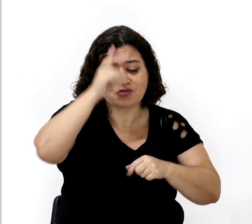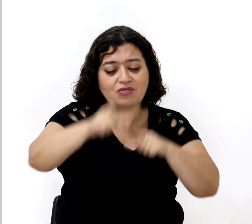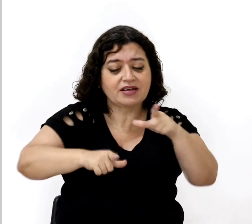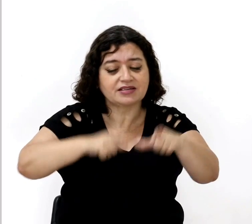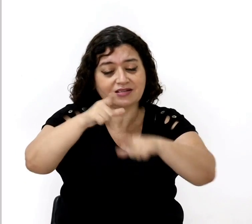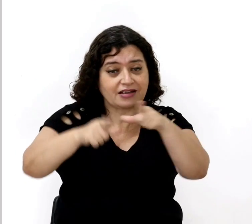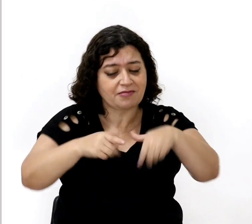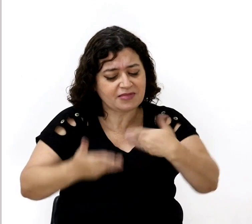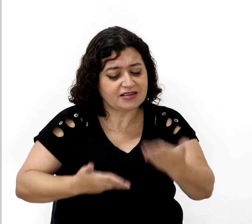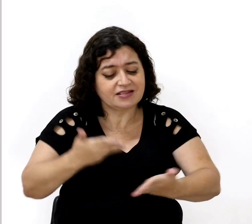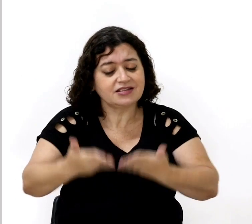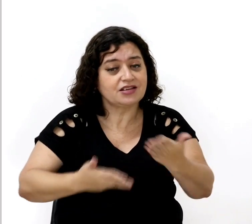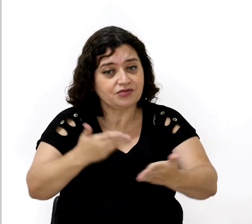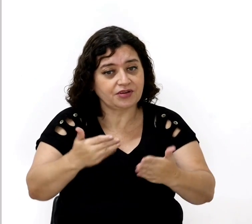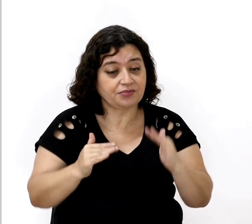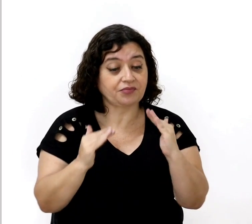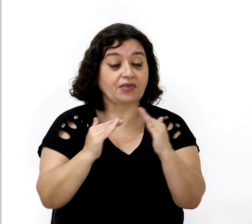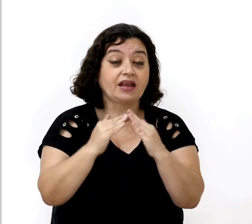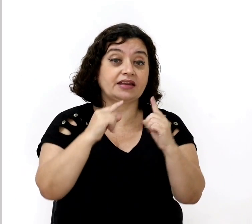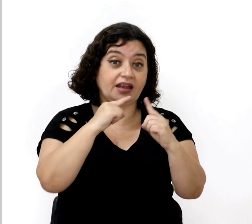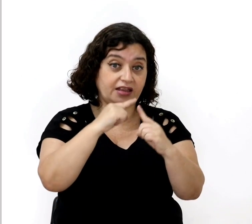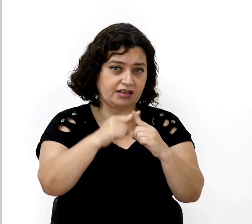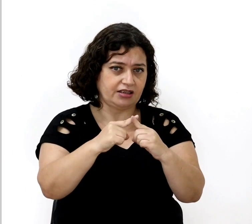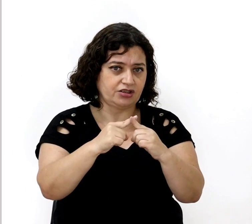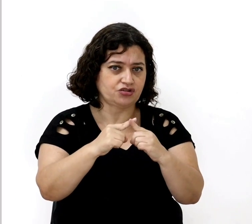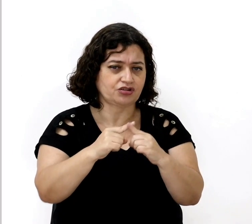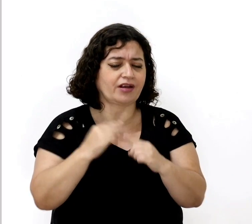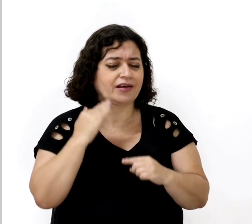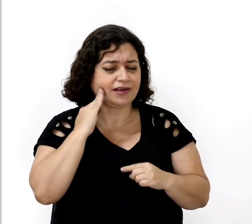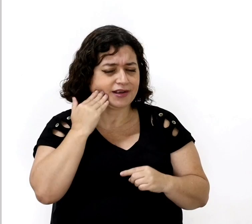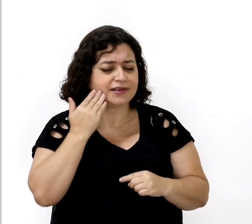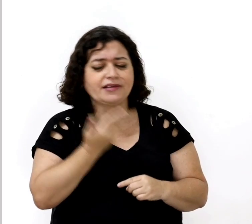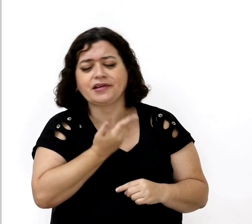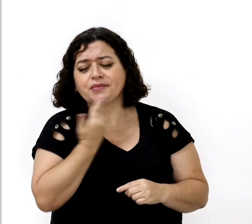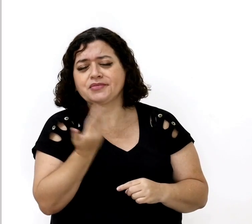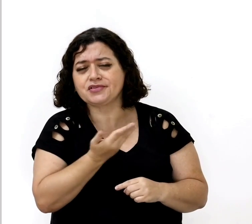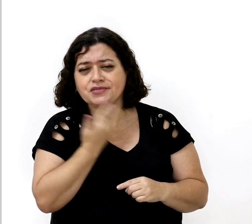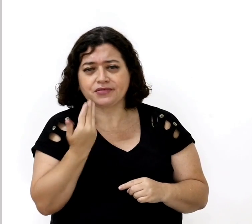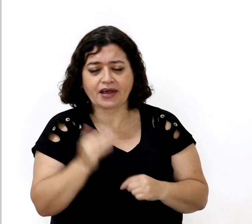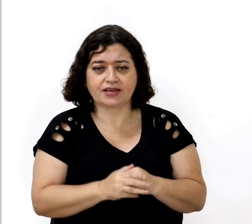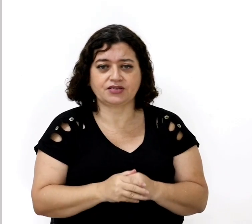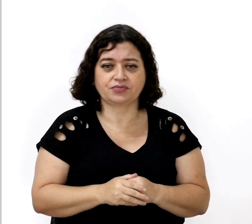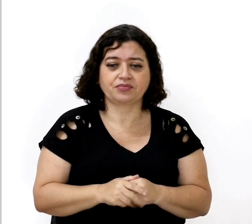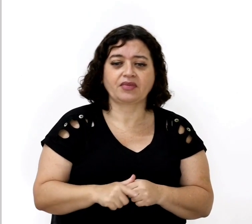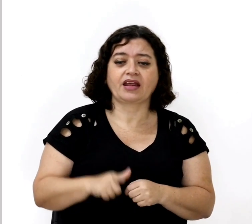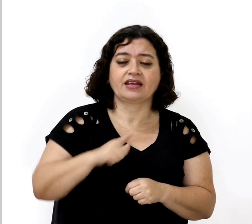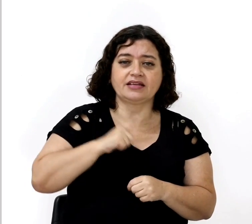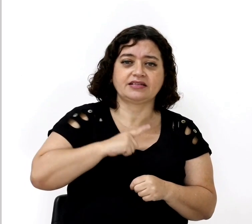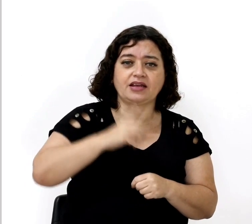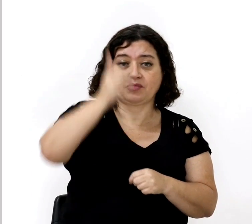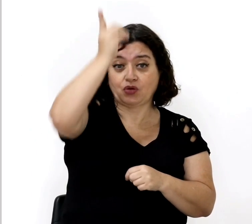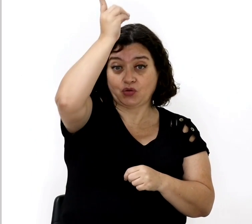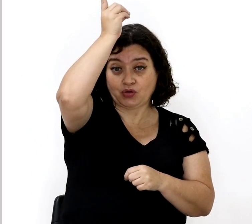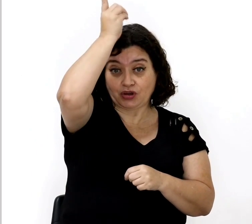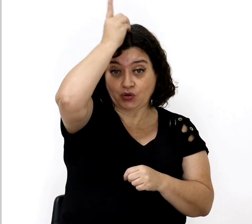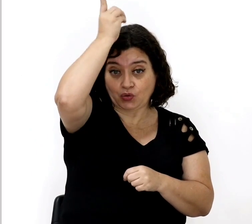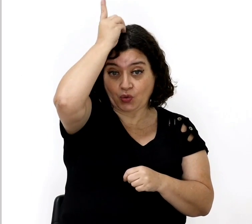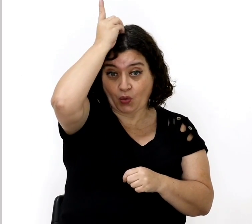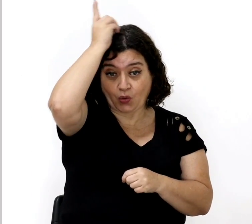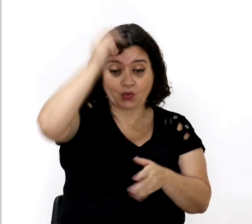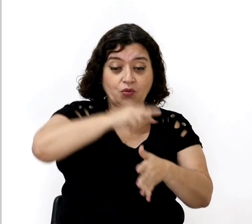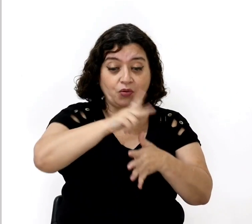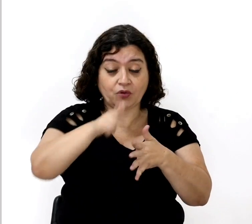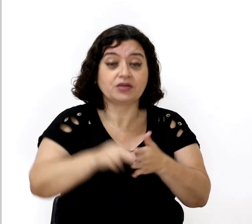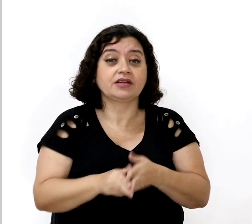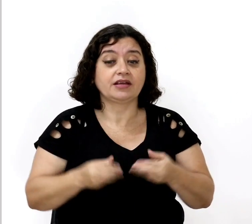espirituais. E aí, na igreja, a gente entende isso com facilidade, quando a gente diz assim, olha, a gente tem vários dons e os ministérios. A